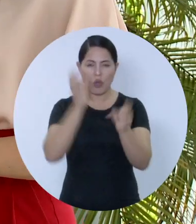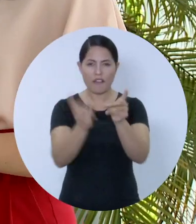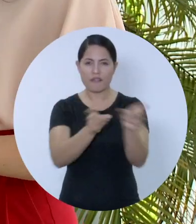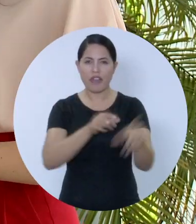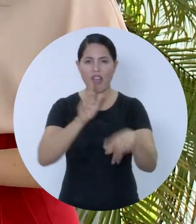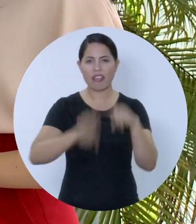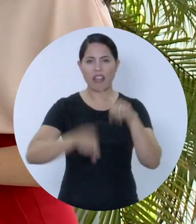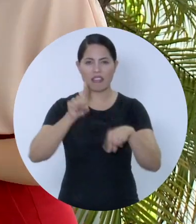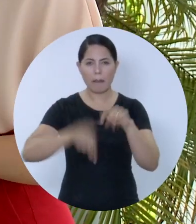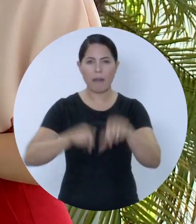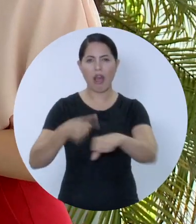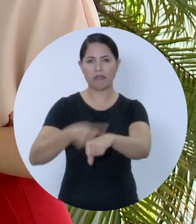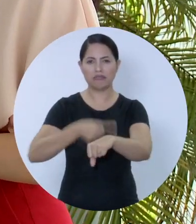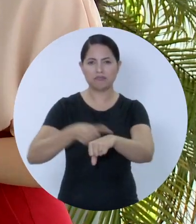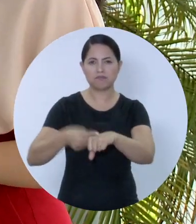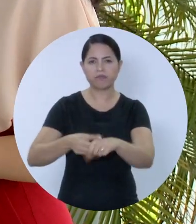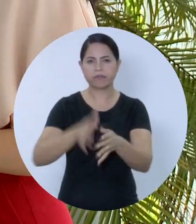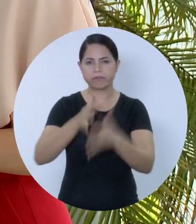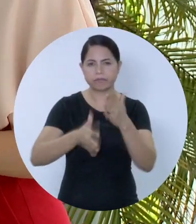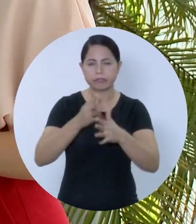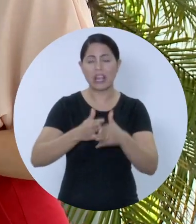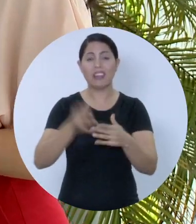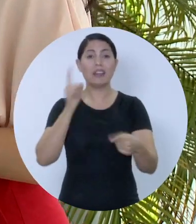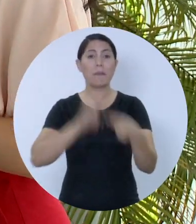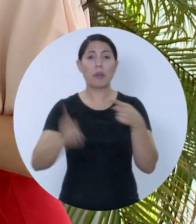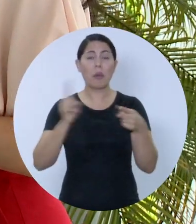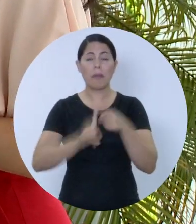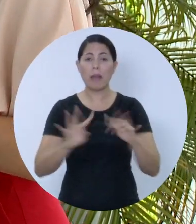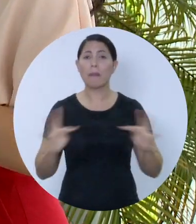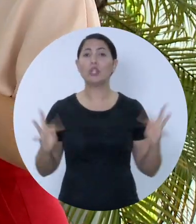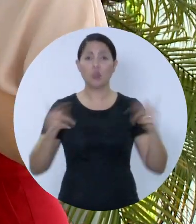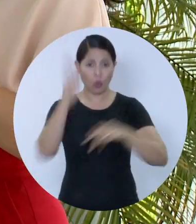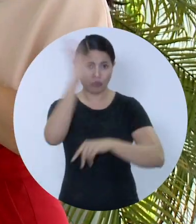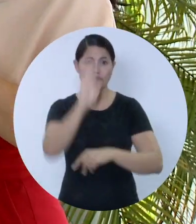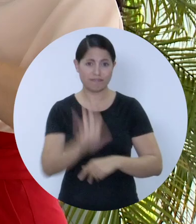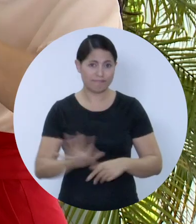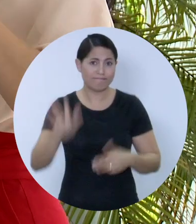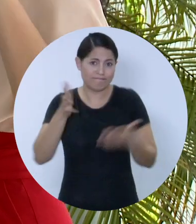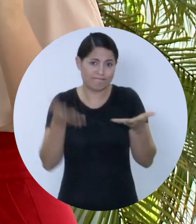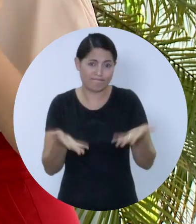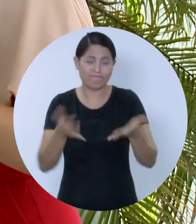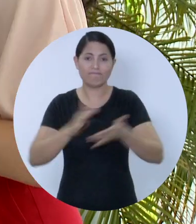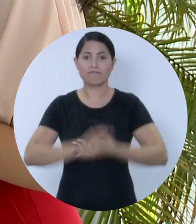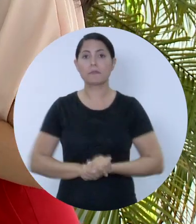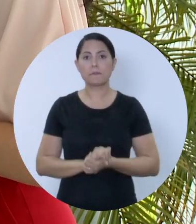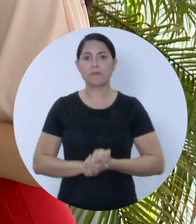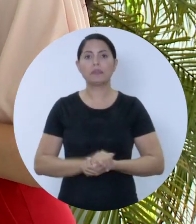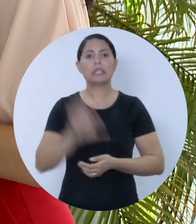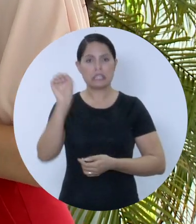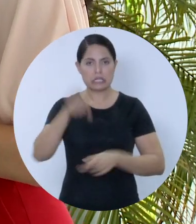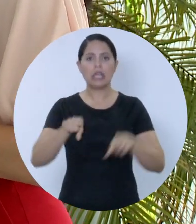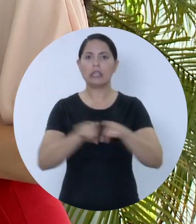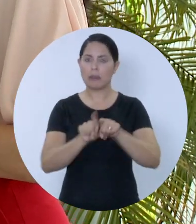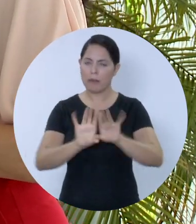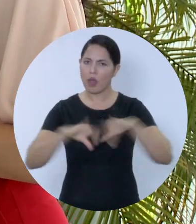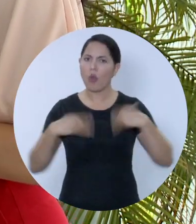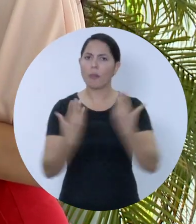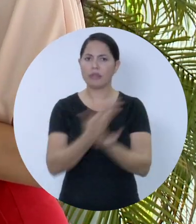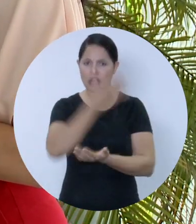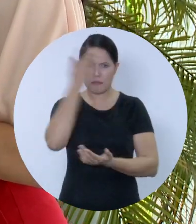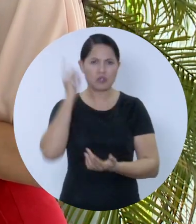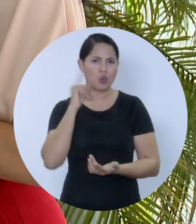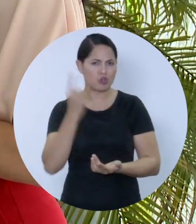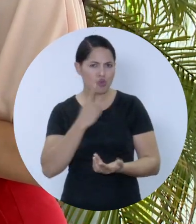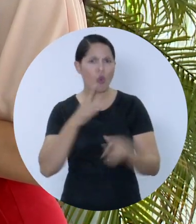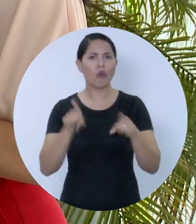que impedem a passagem dessas pessoas com a bengala. Ou seja, é um problema de todo o Brasil. Sim, a questão da